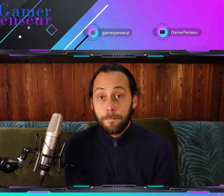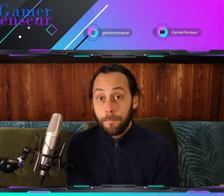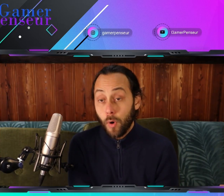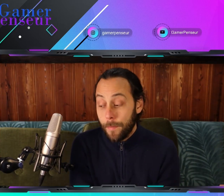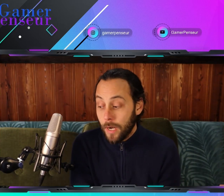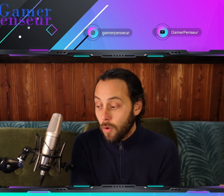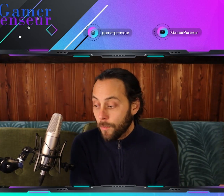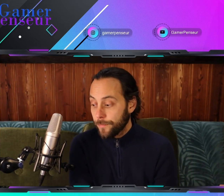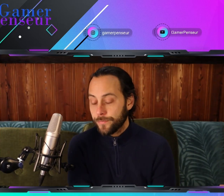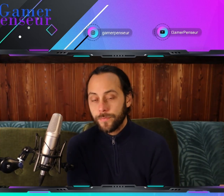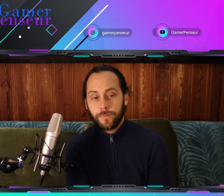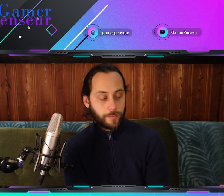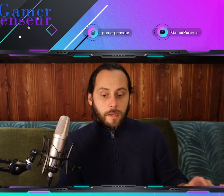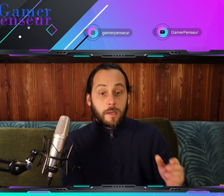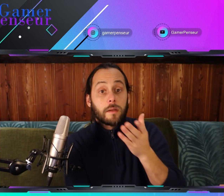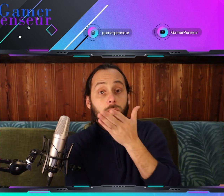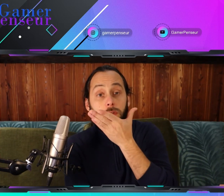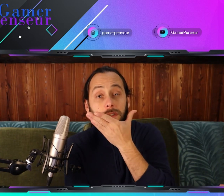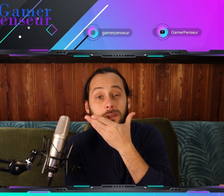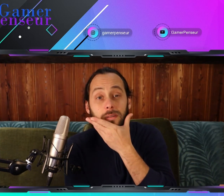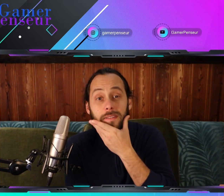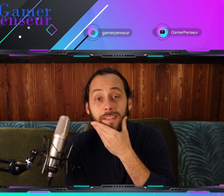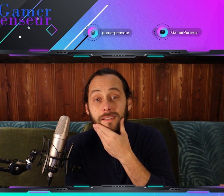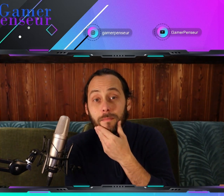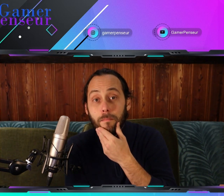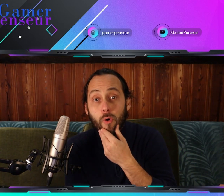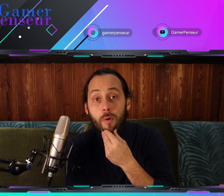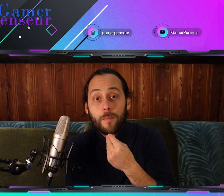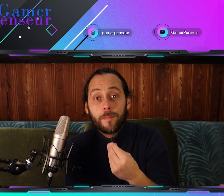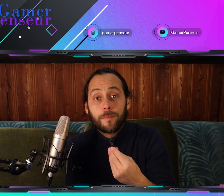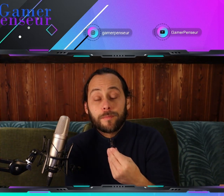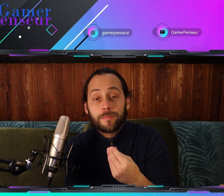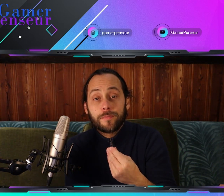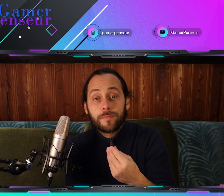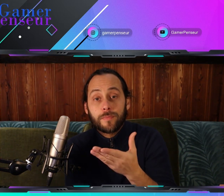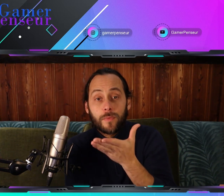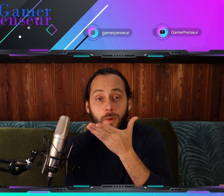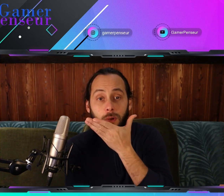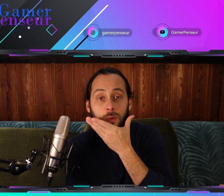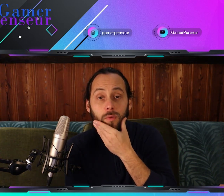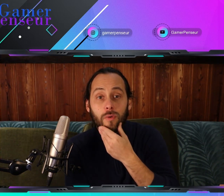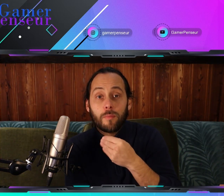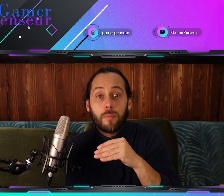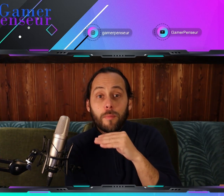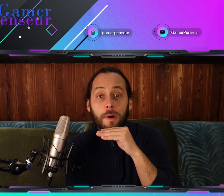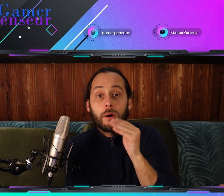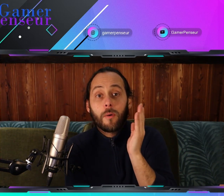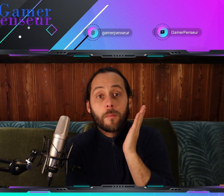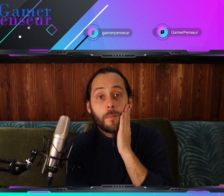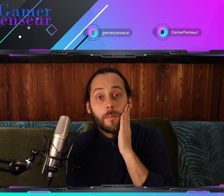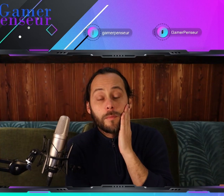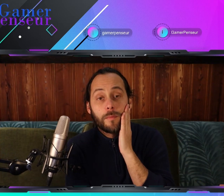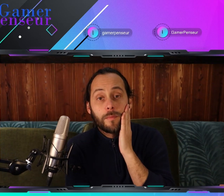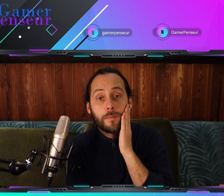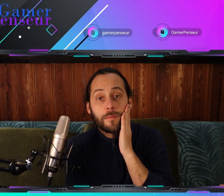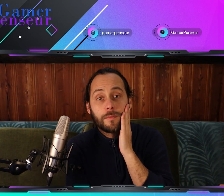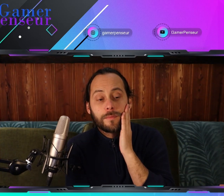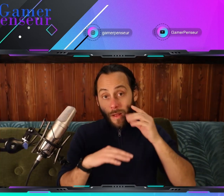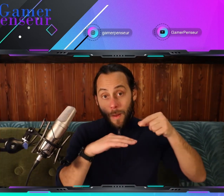Les beaux-parents. Donc ça c'est beau. Donc beaux-parents.